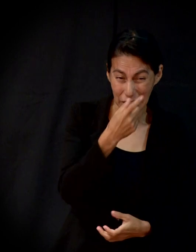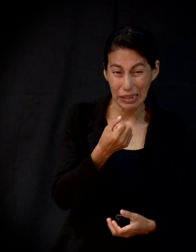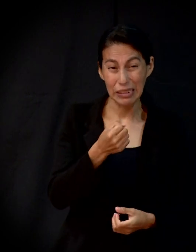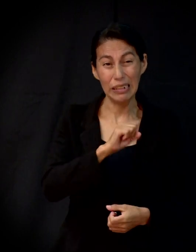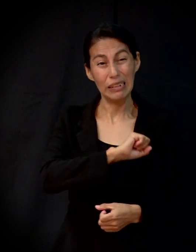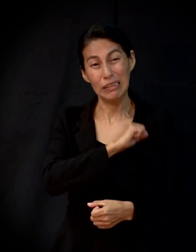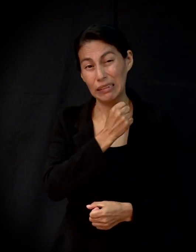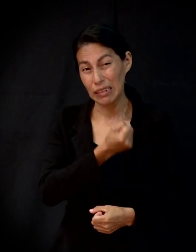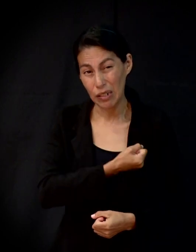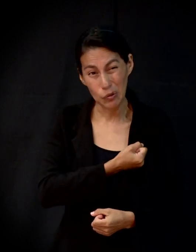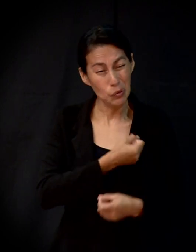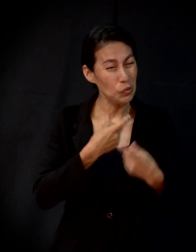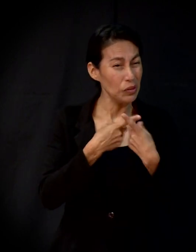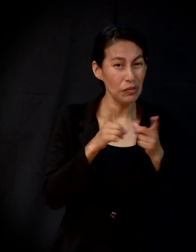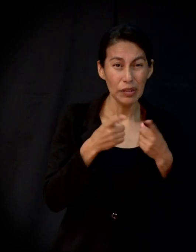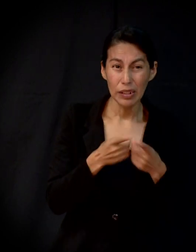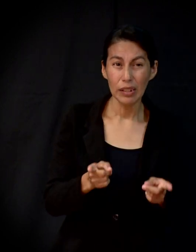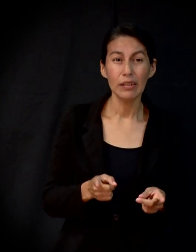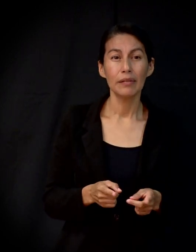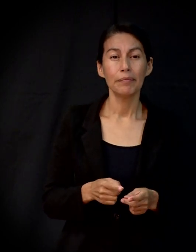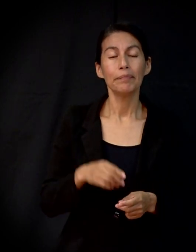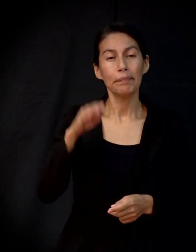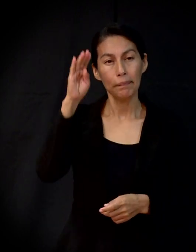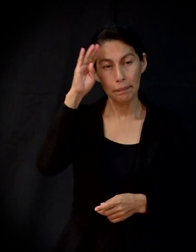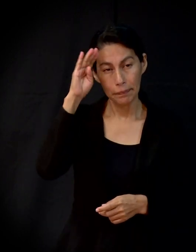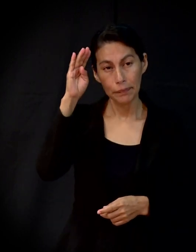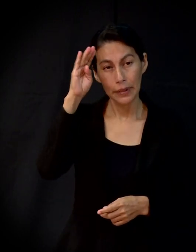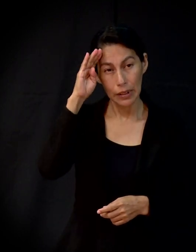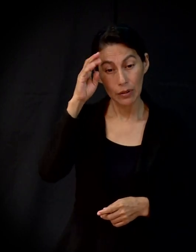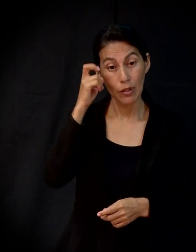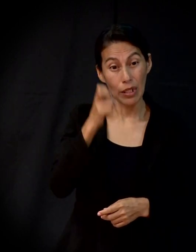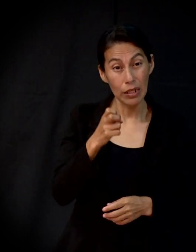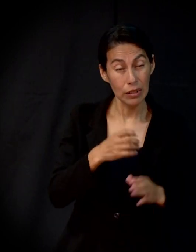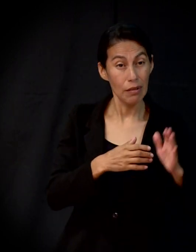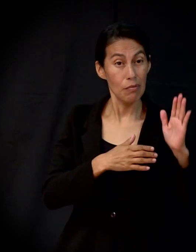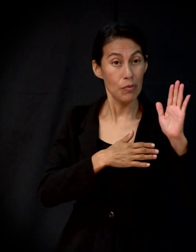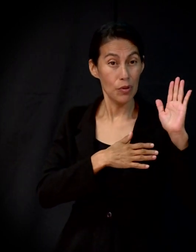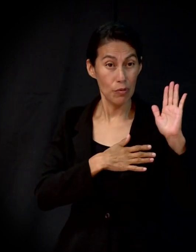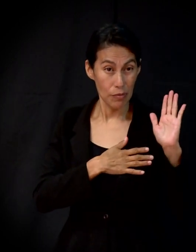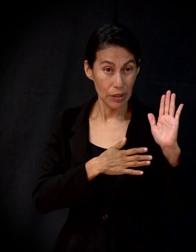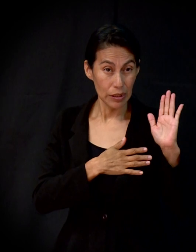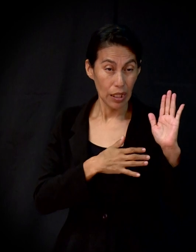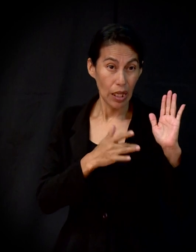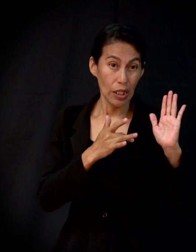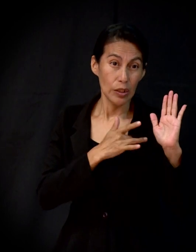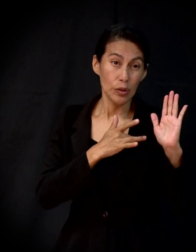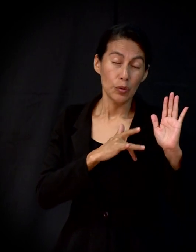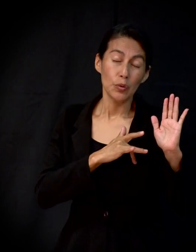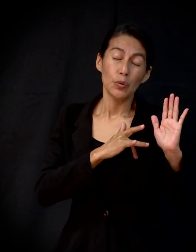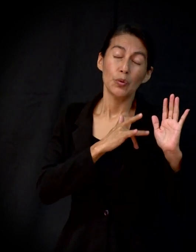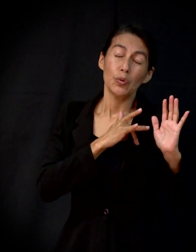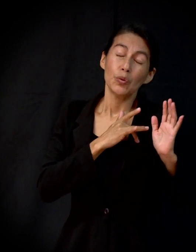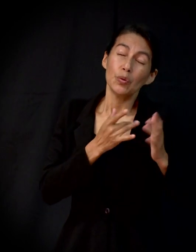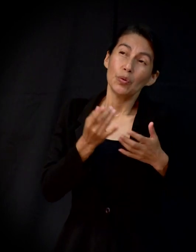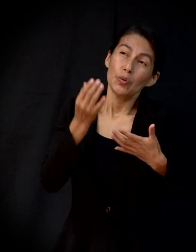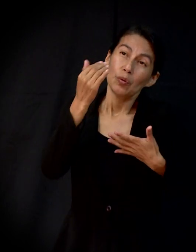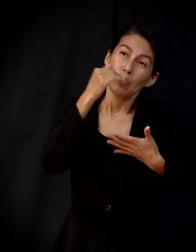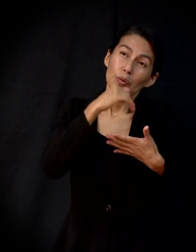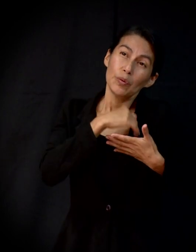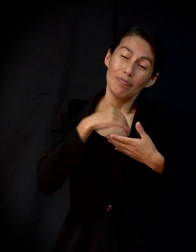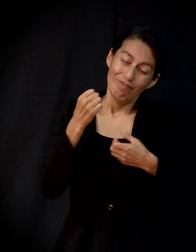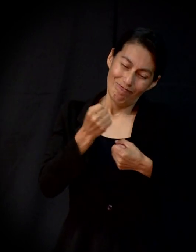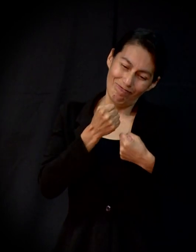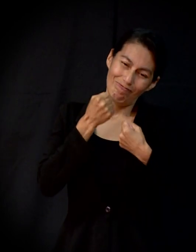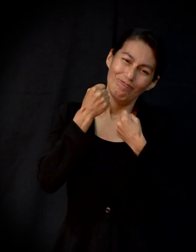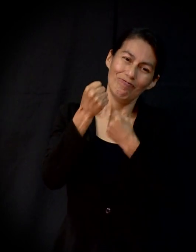de salud o de diferentes modos, quiero que estas promesas lleguen a sus corazones y